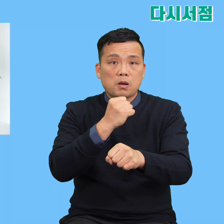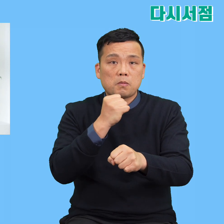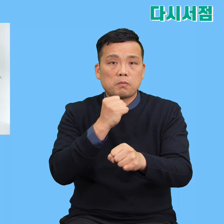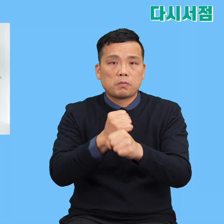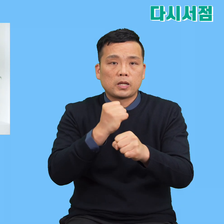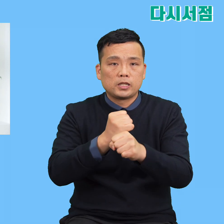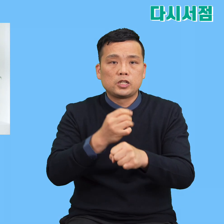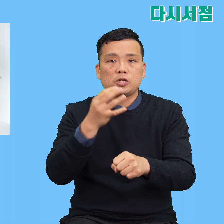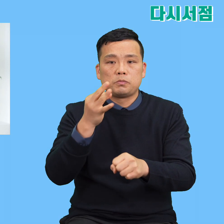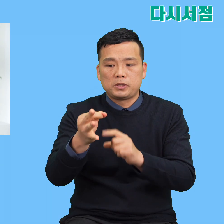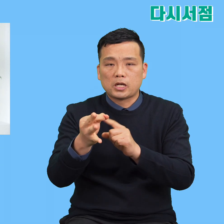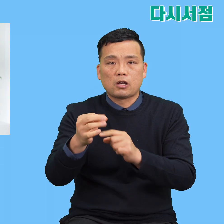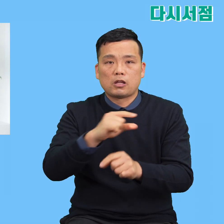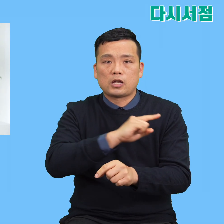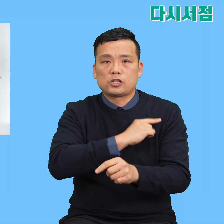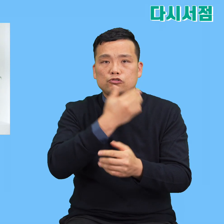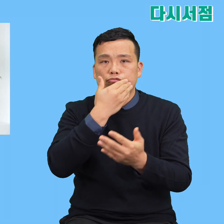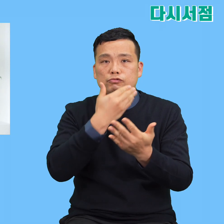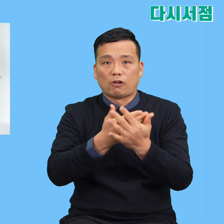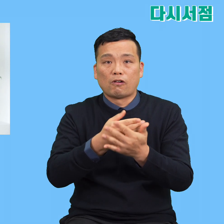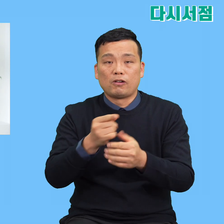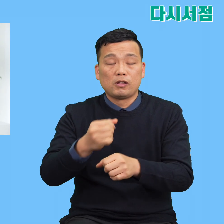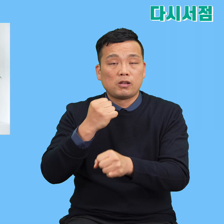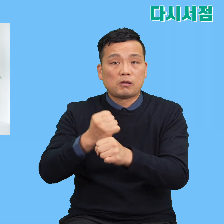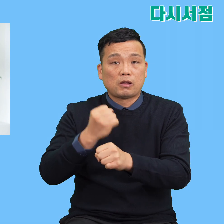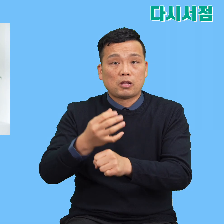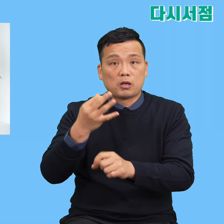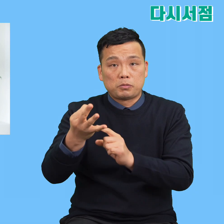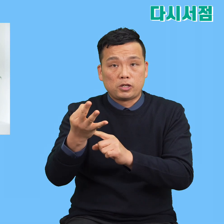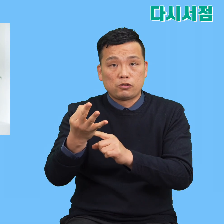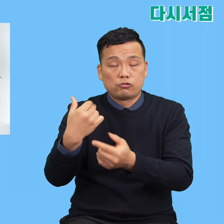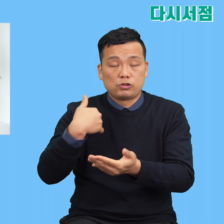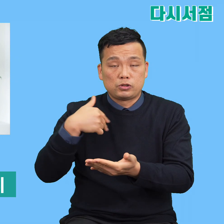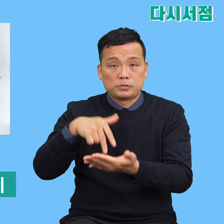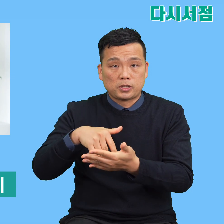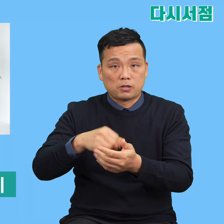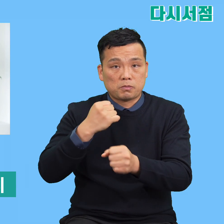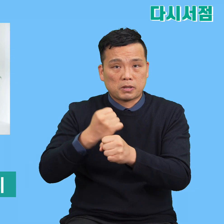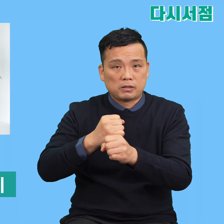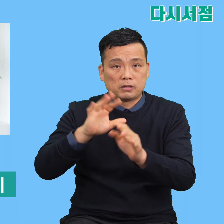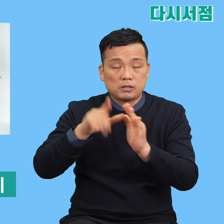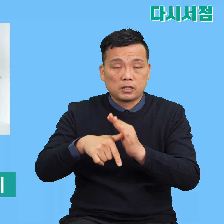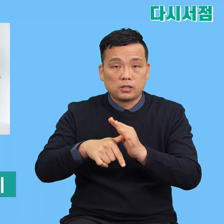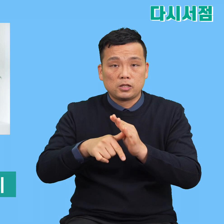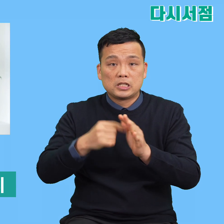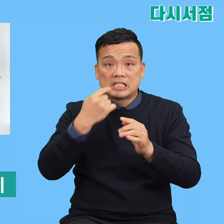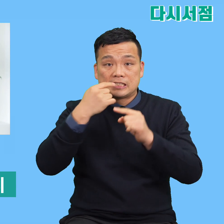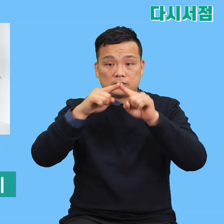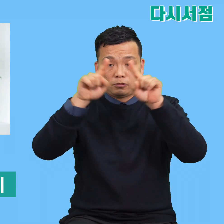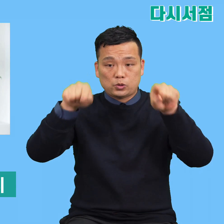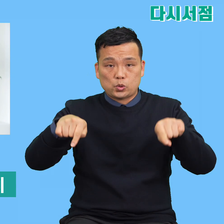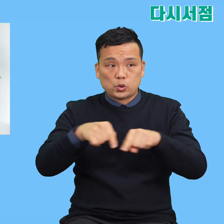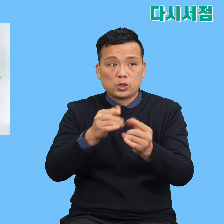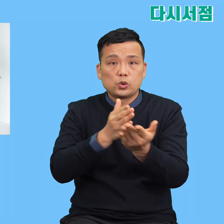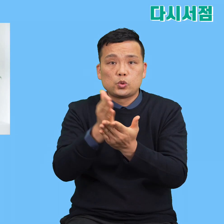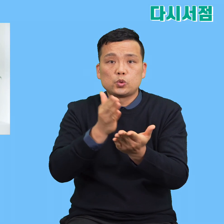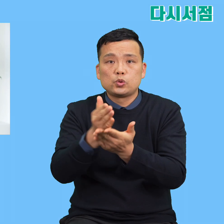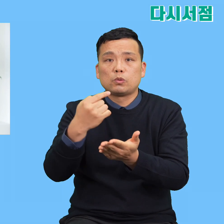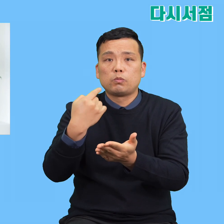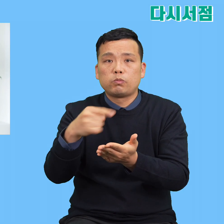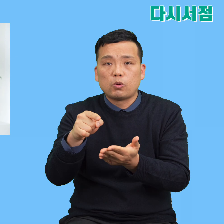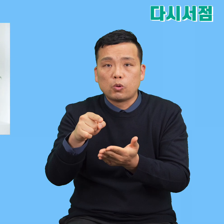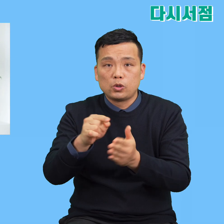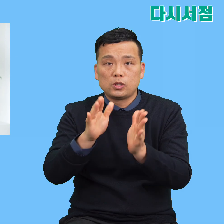제작비가 사실은 가장 중요한 요소이고요. 제작비를 저희가 책정을 할 때도 종이를 어떤 종이를 쓰는지,